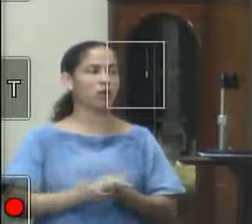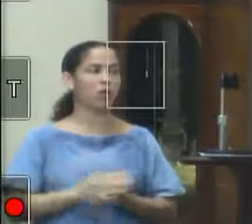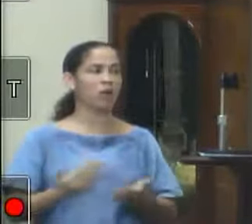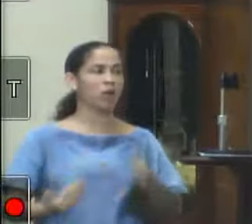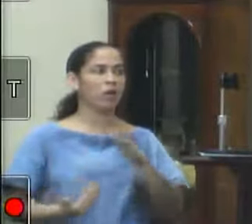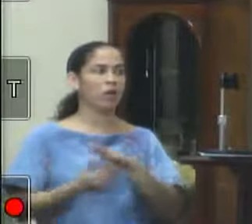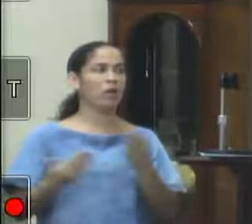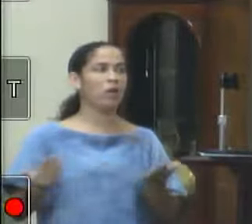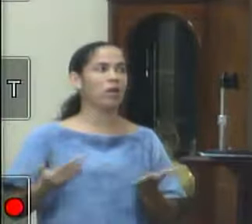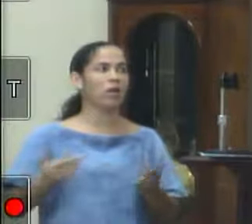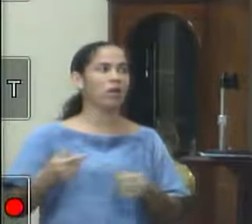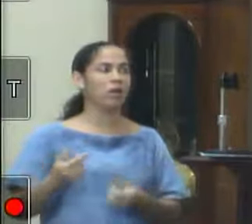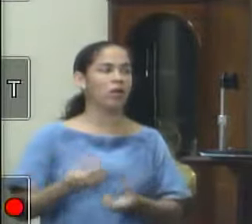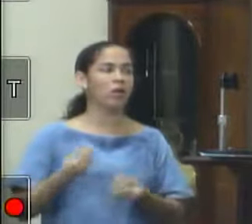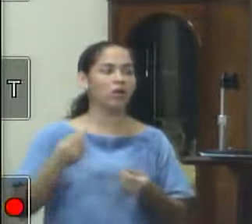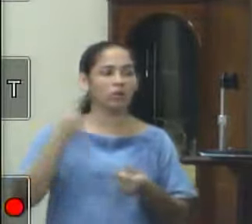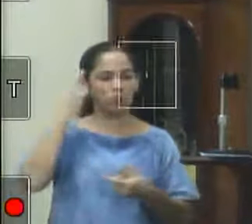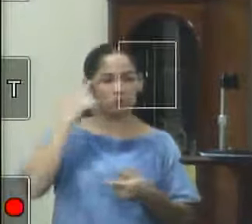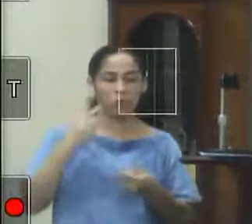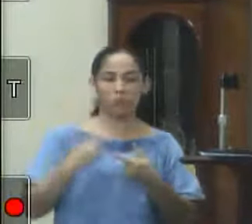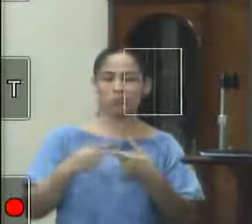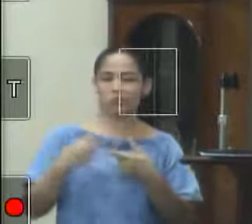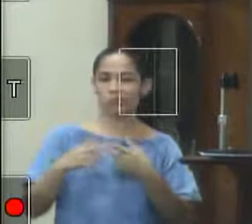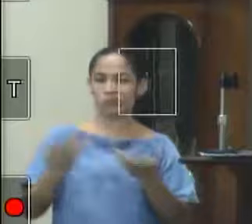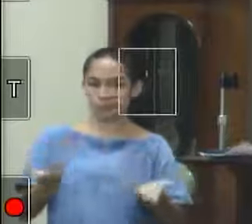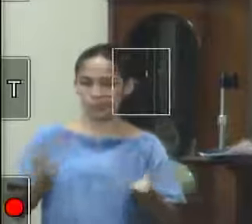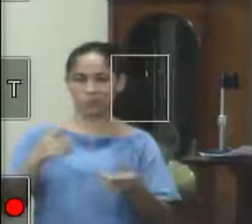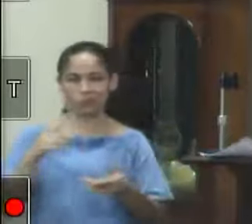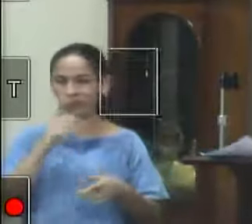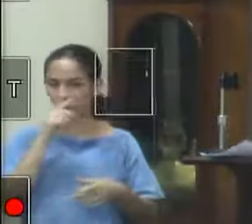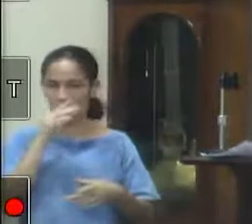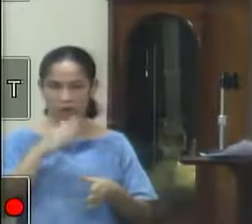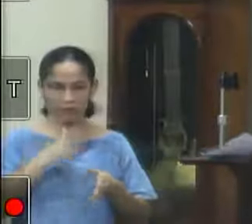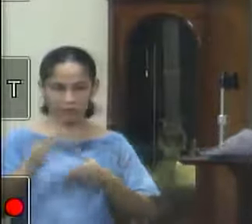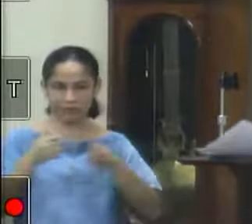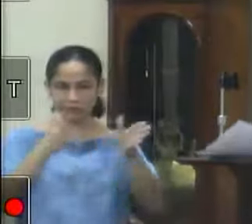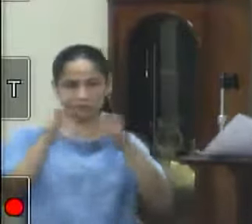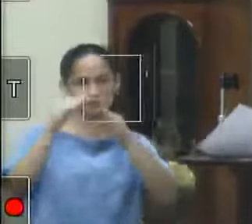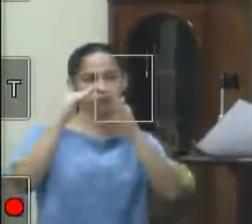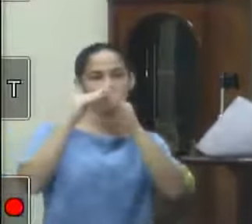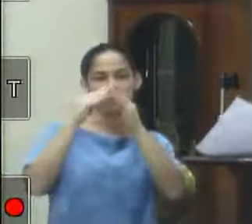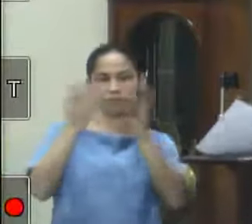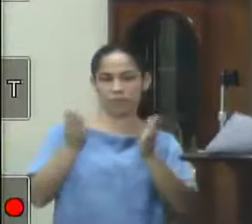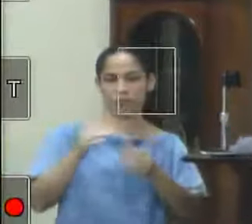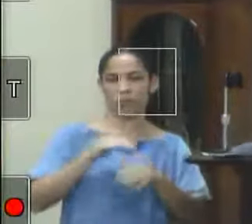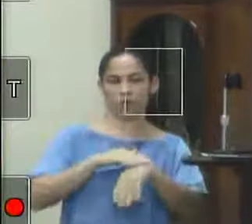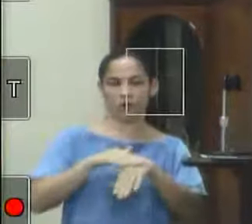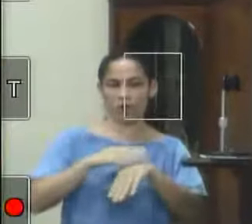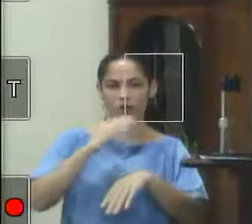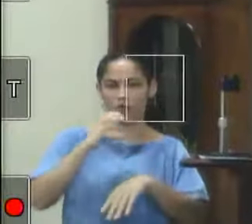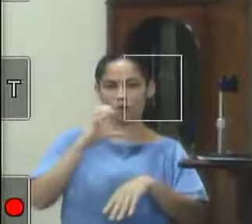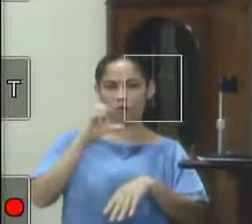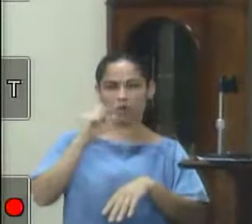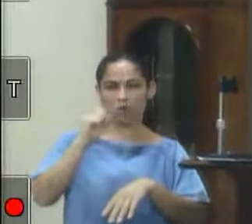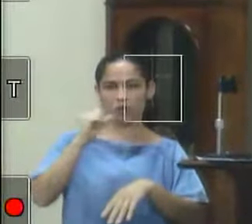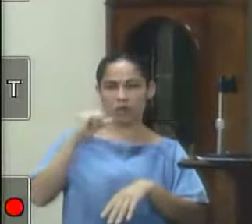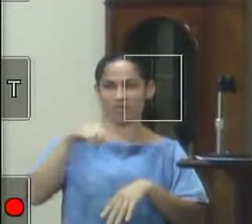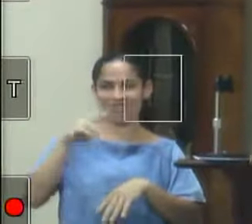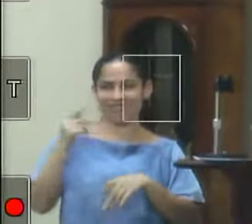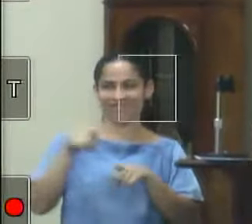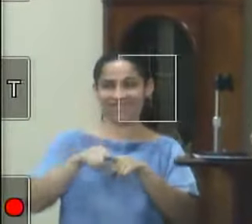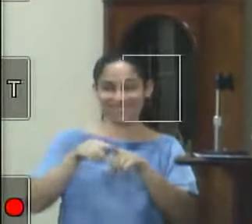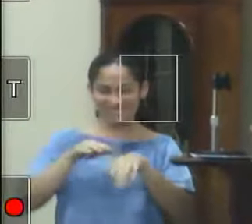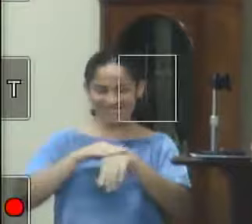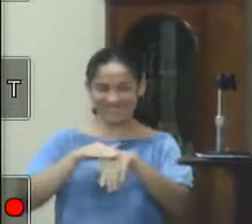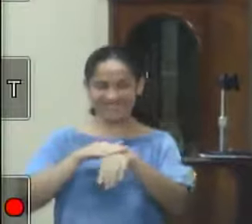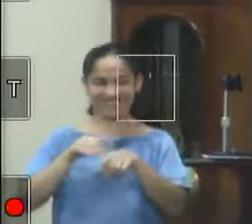de hoje, não sei por que que lá no loteamento não tem água. Então, conversei com o Cezinho e eu falei com ele, que ia